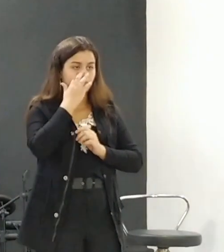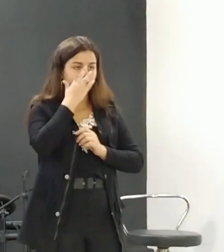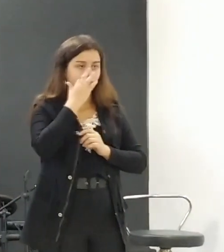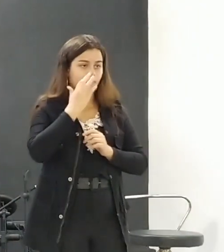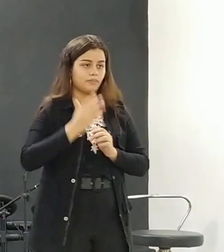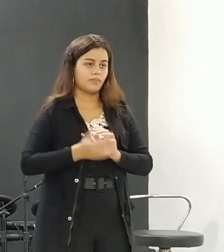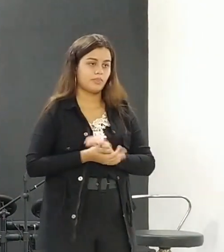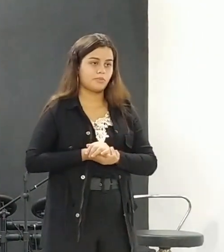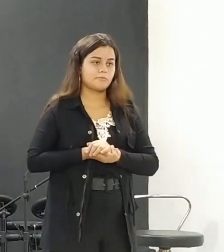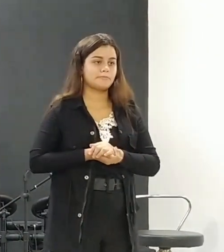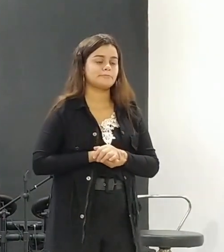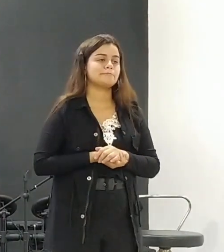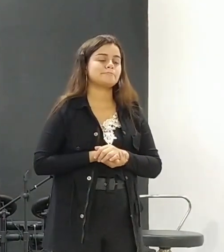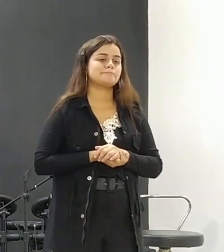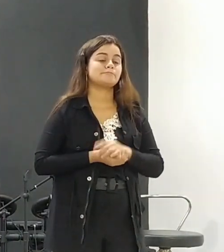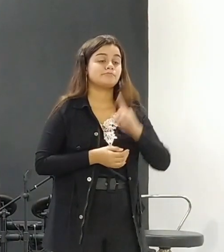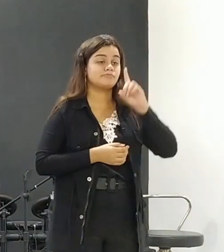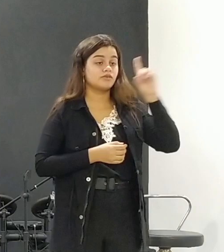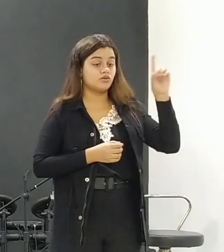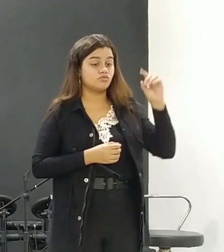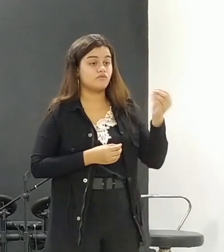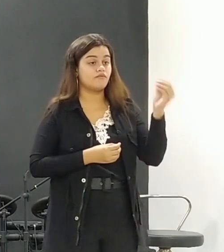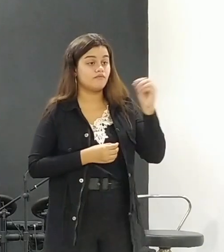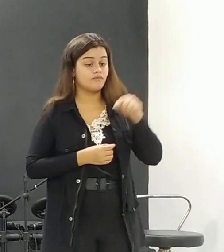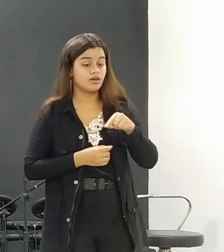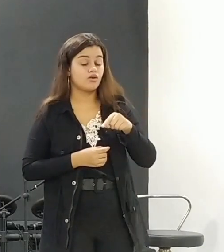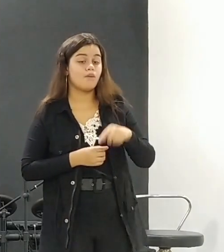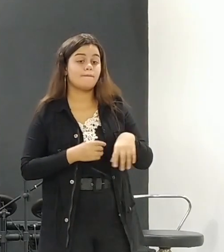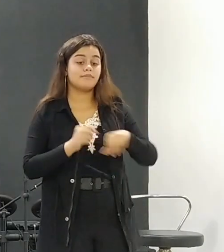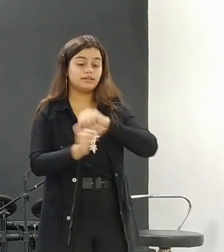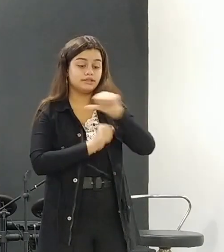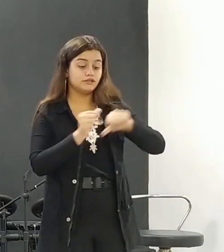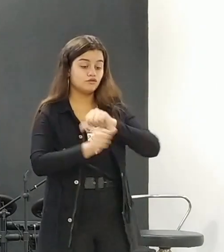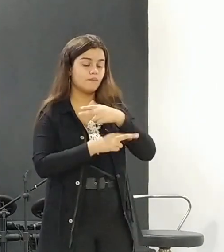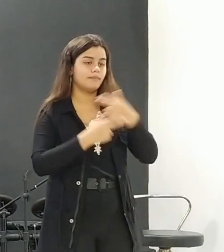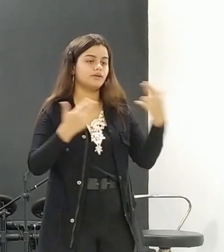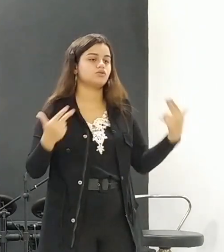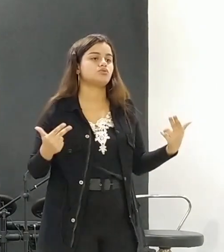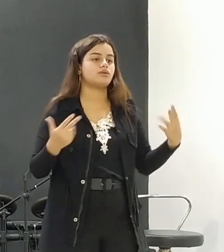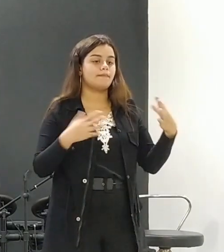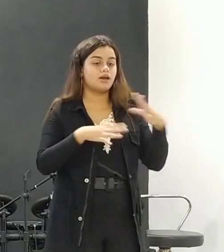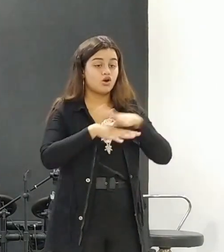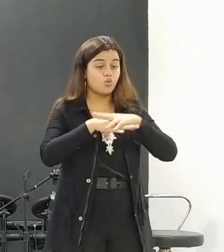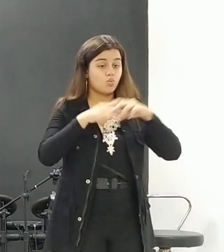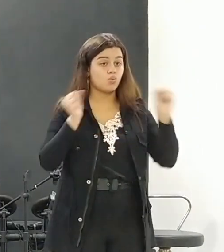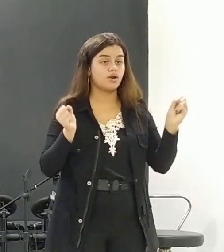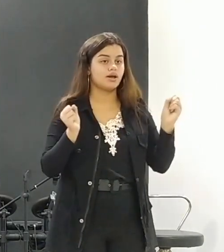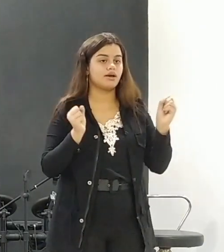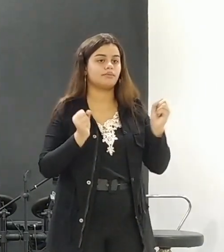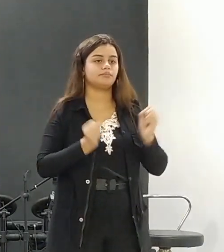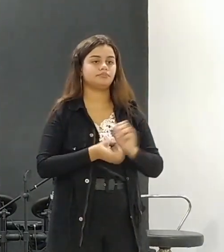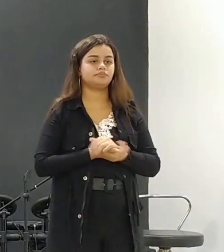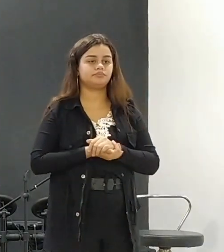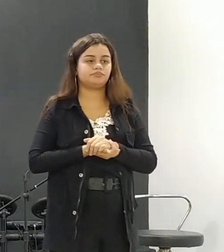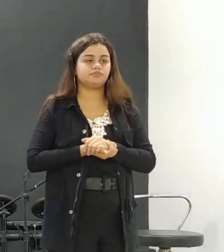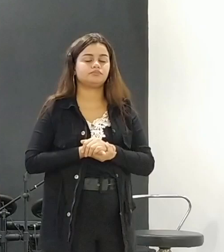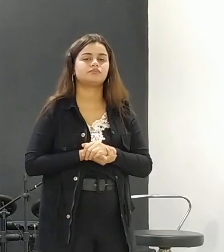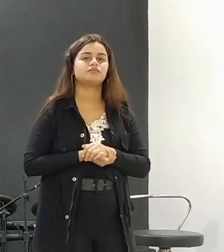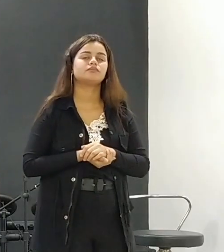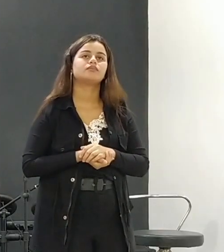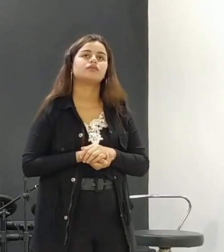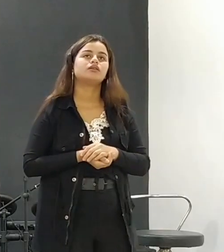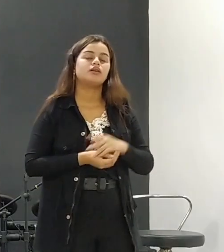Jesus veio para mudar as coisas, para sarar, para curar as relações, para colocar tudo no seu lugar. E